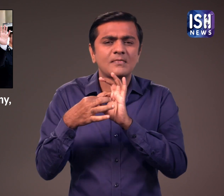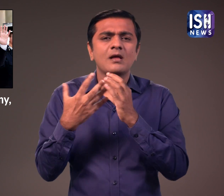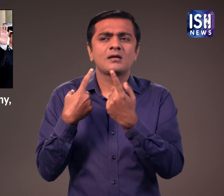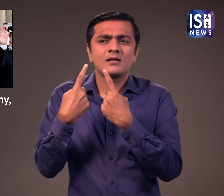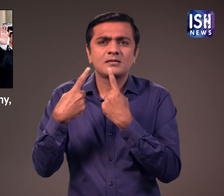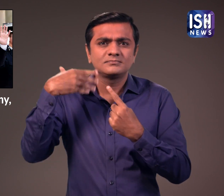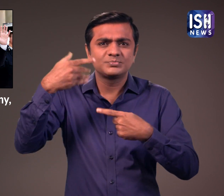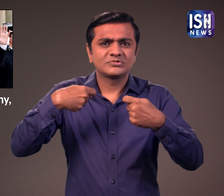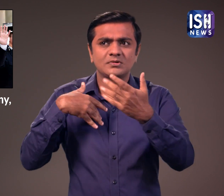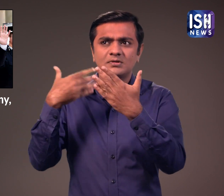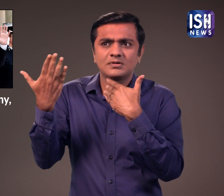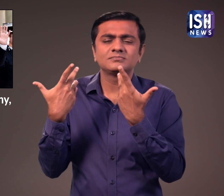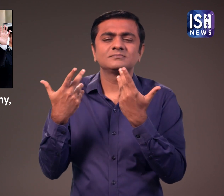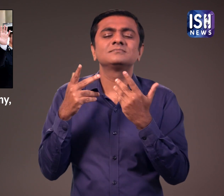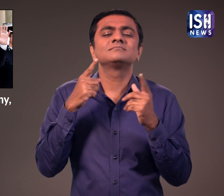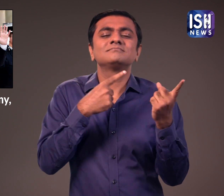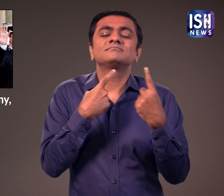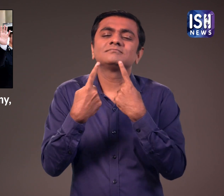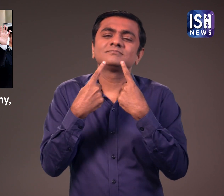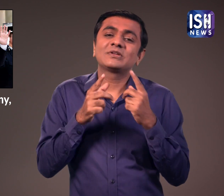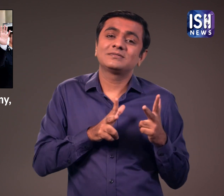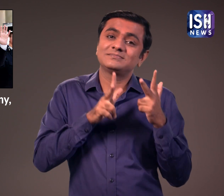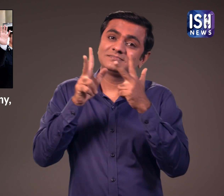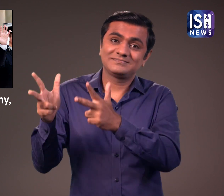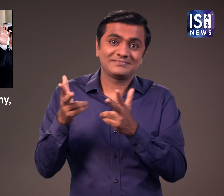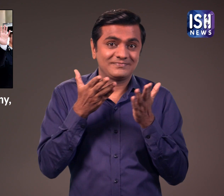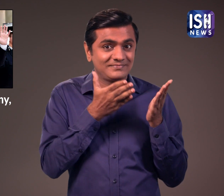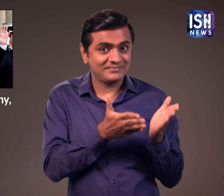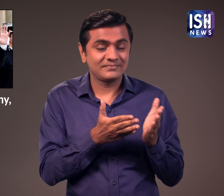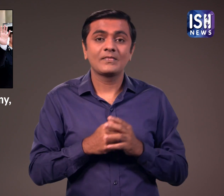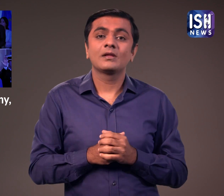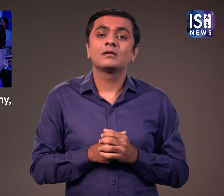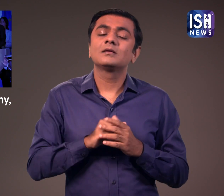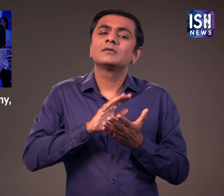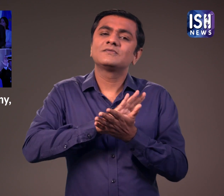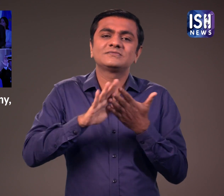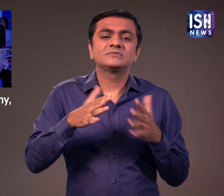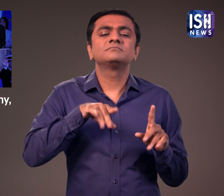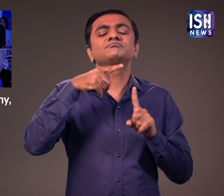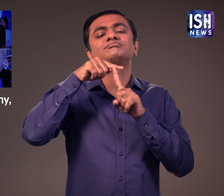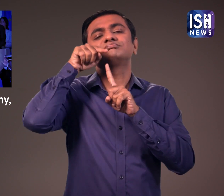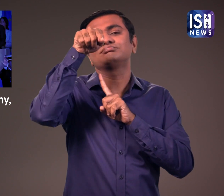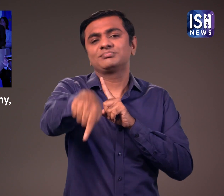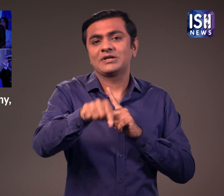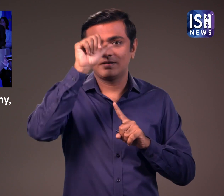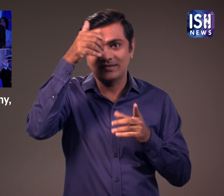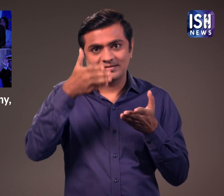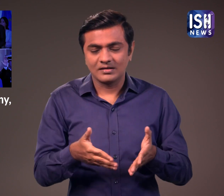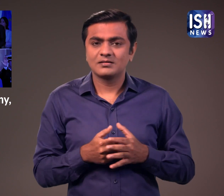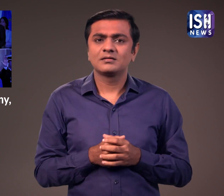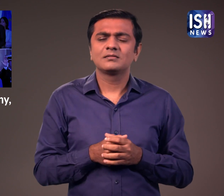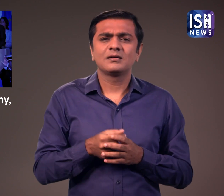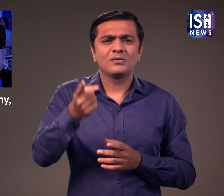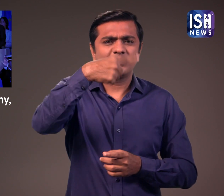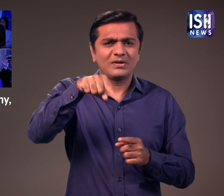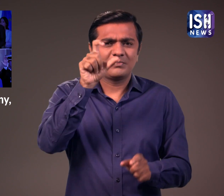संबंधों को सुनिशित करने के लिए बात्चित करने के लिए था। इसके बाद प्रतानमंत्री मोधी वापस भारत लोटेंगे।